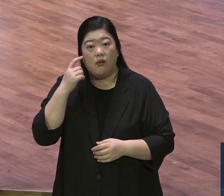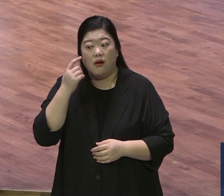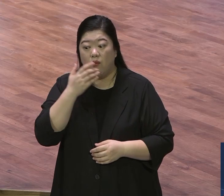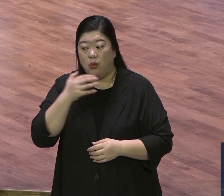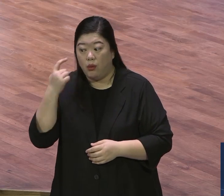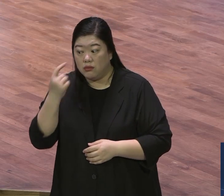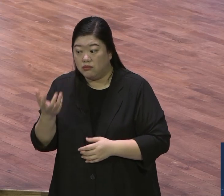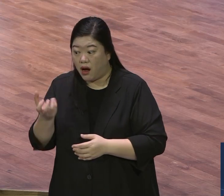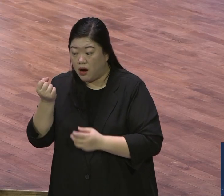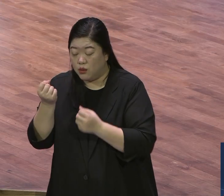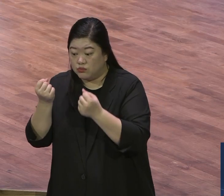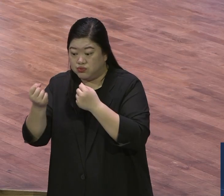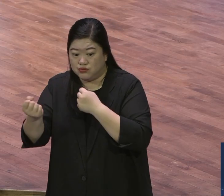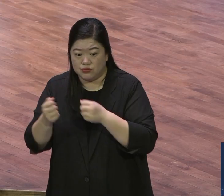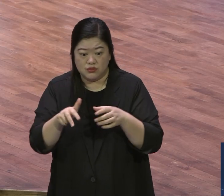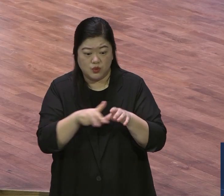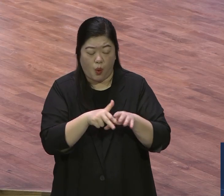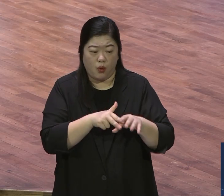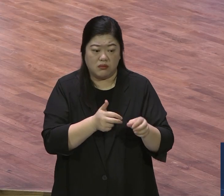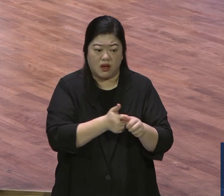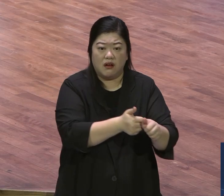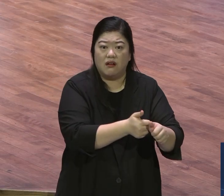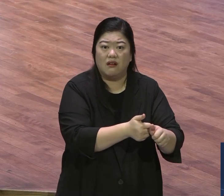불신자들 하는 거예요. 교회는 그런 것도 아니에요.